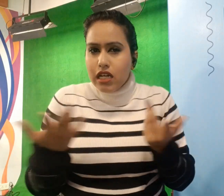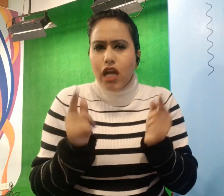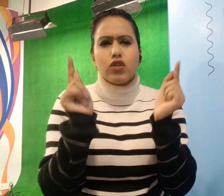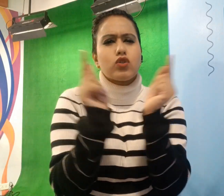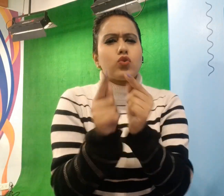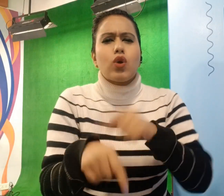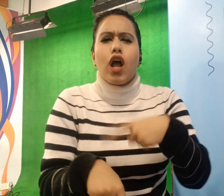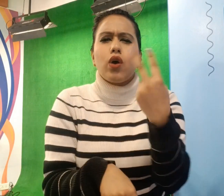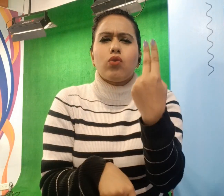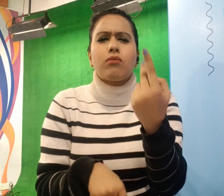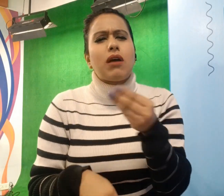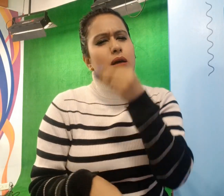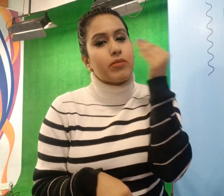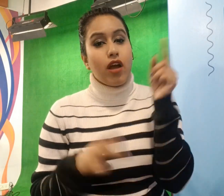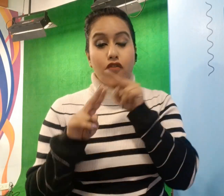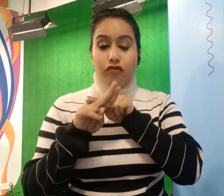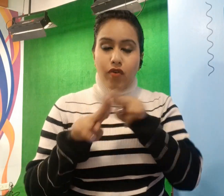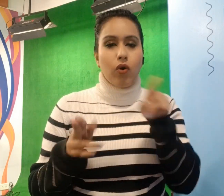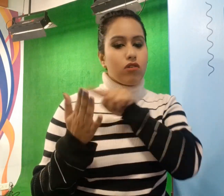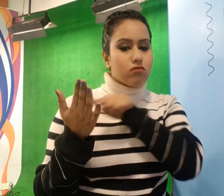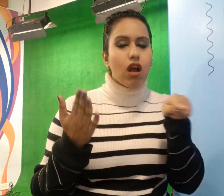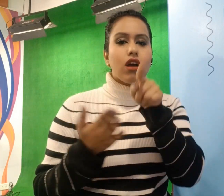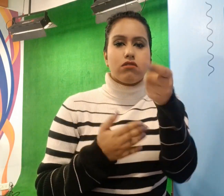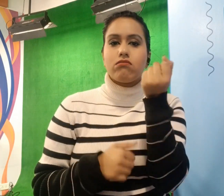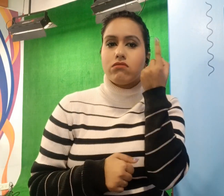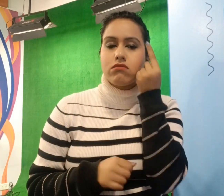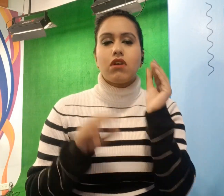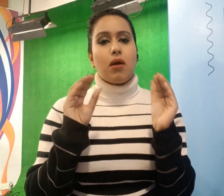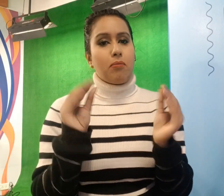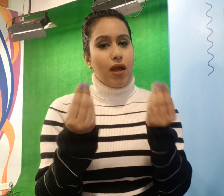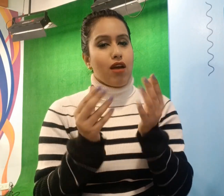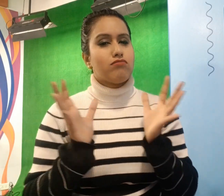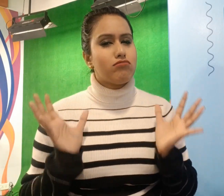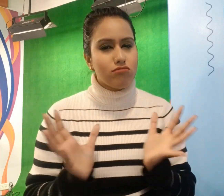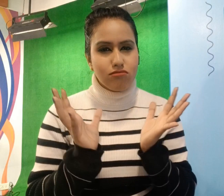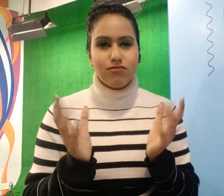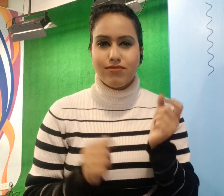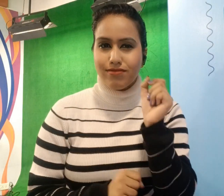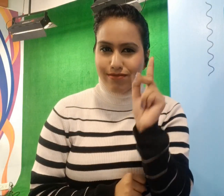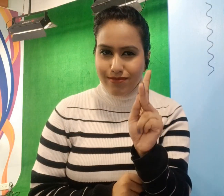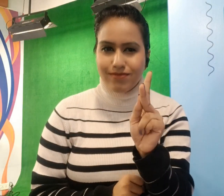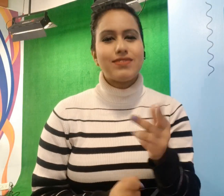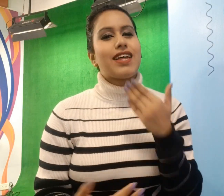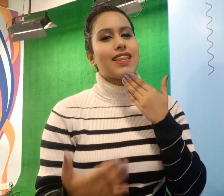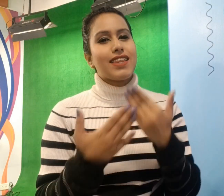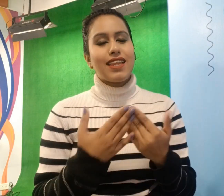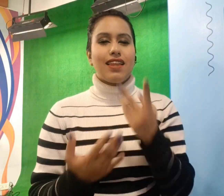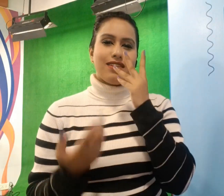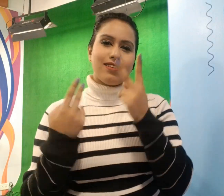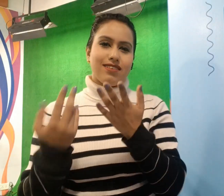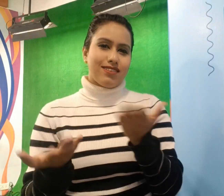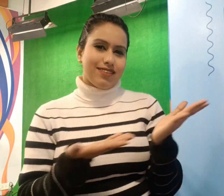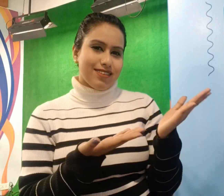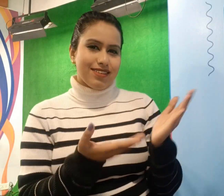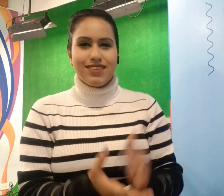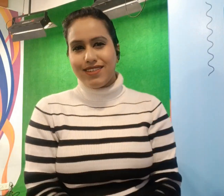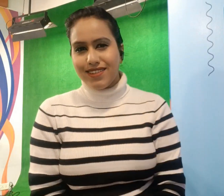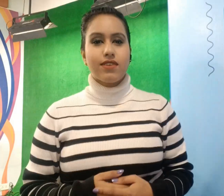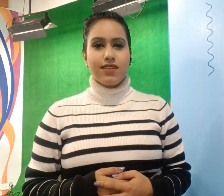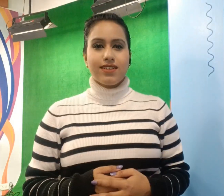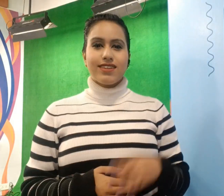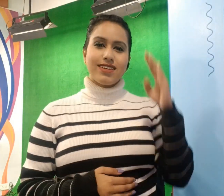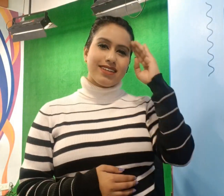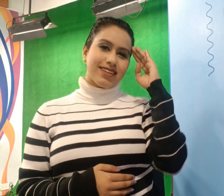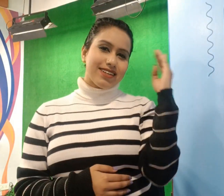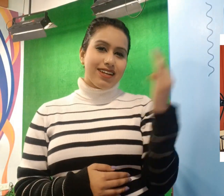स्टोरी शेयर करनी चाहिए। मैंने जब सुनी तो मुझे बहुत अच्छी लगी, तो प्लीज़ 2 मिनट की वीडियो आप लोग ज़रूर सुनना, आपको अच्छा लगेगा। तो वीडियो हम